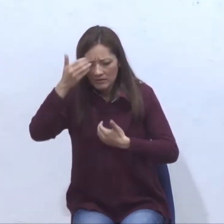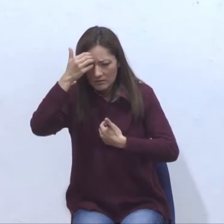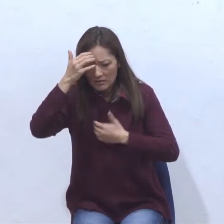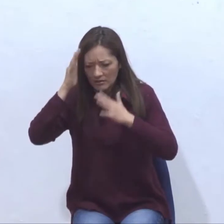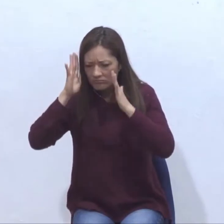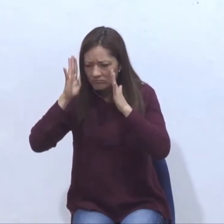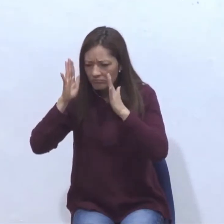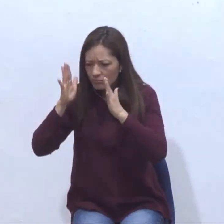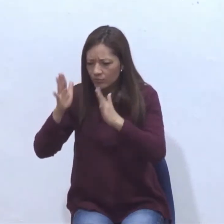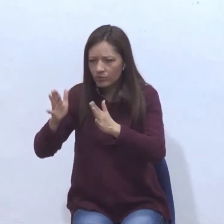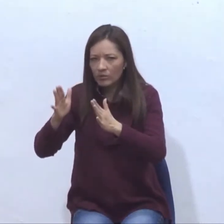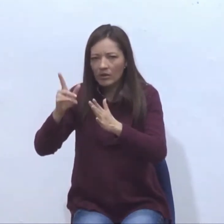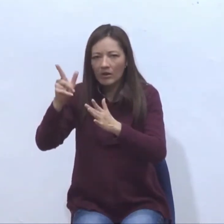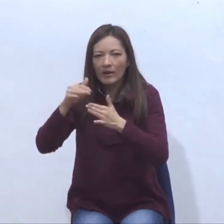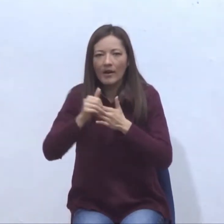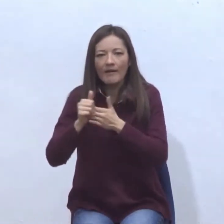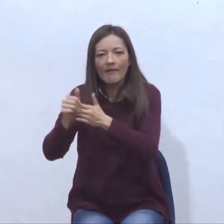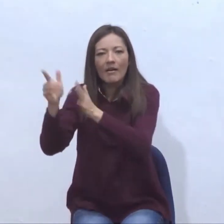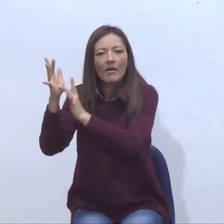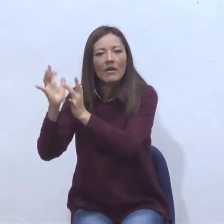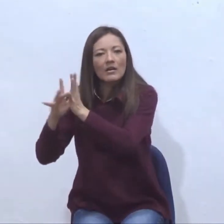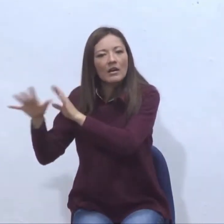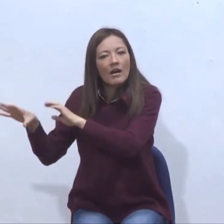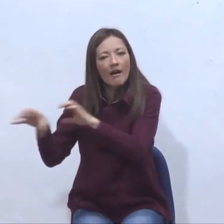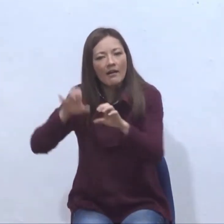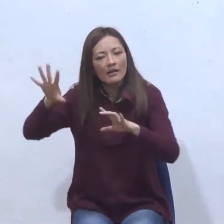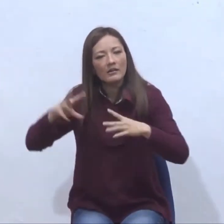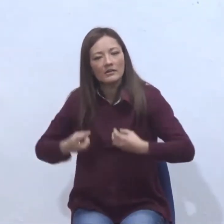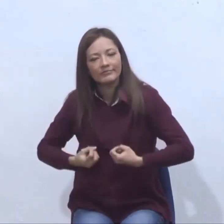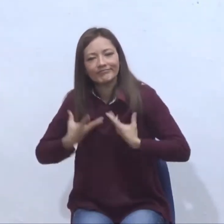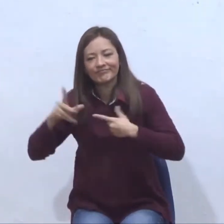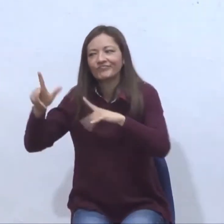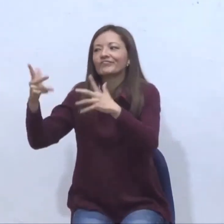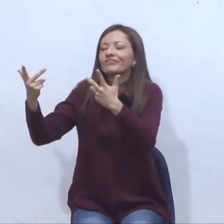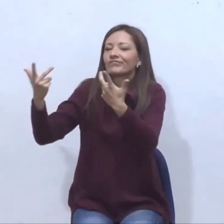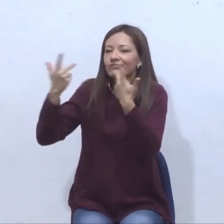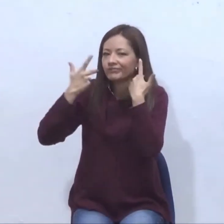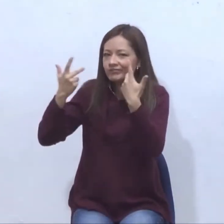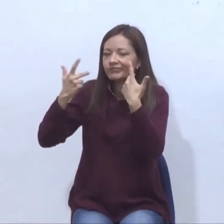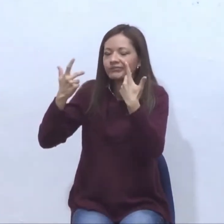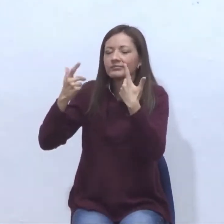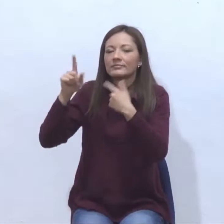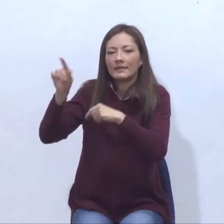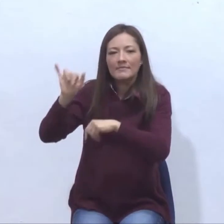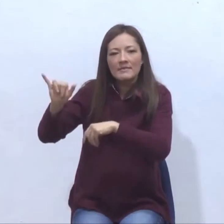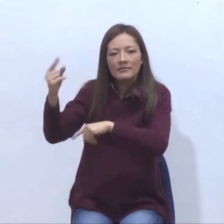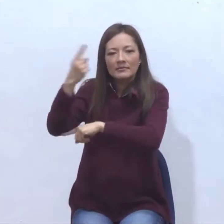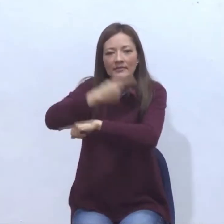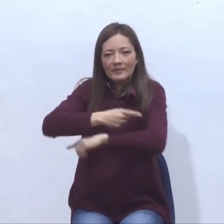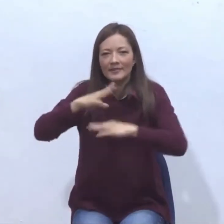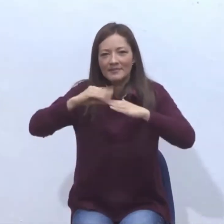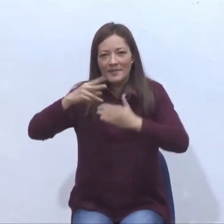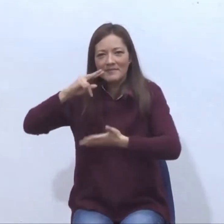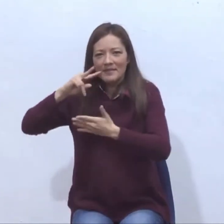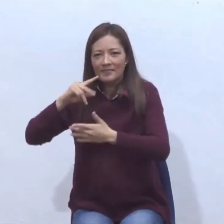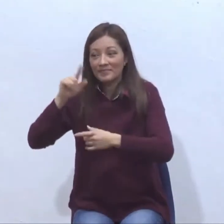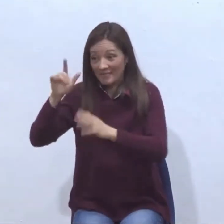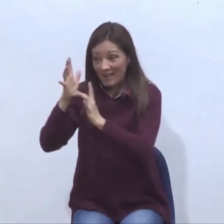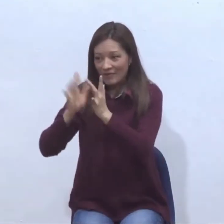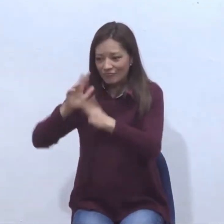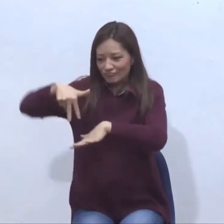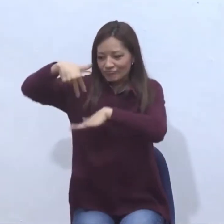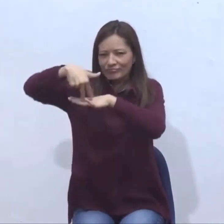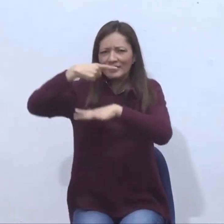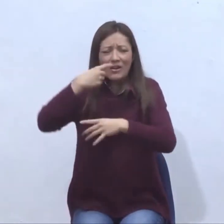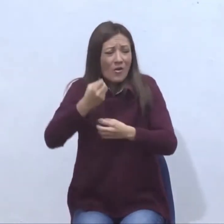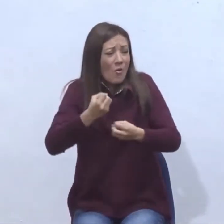y guiado por lo que Jesús hizo y lo que Él enseñó el día de la cena. El día de la cena Él dijo: ¿cuánto esperaba este